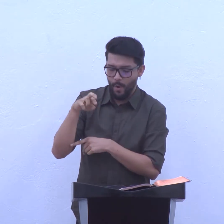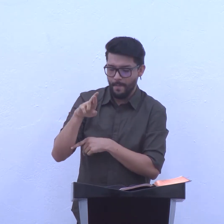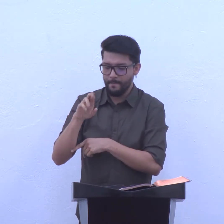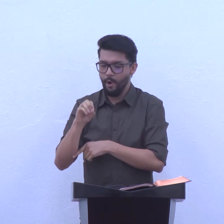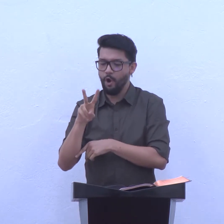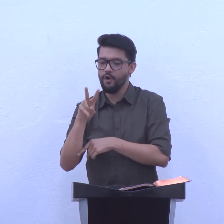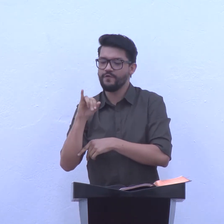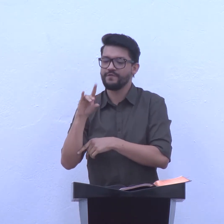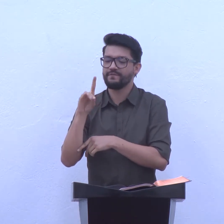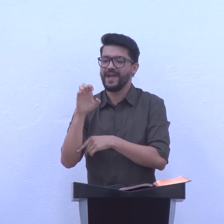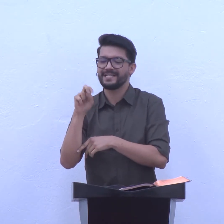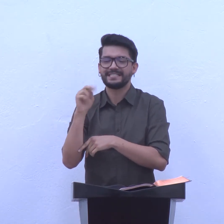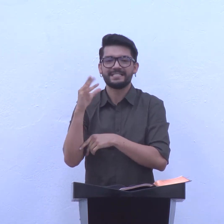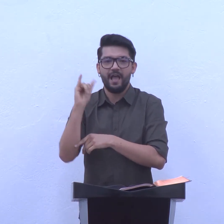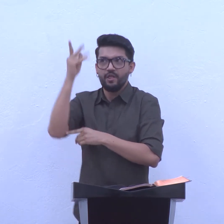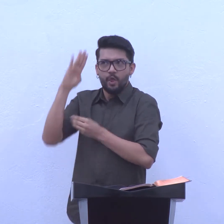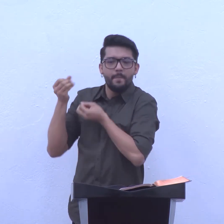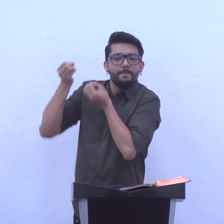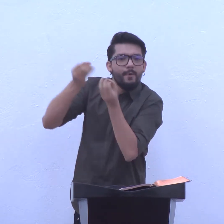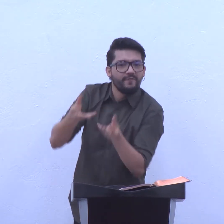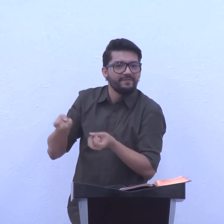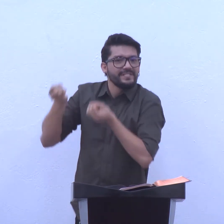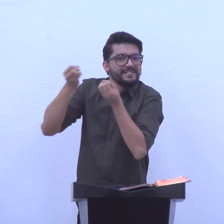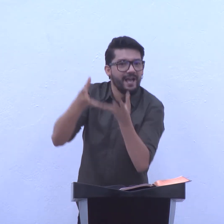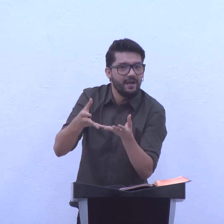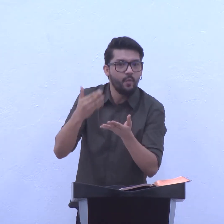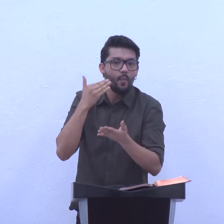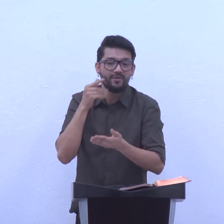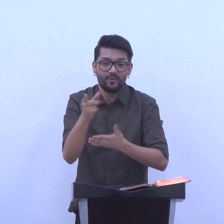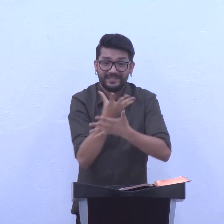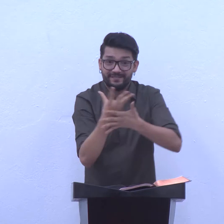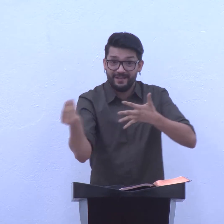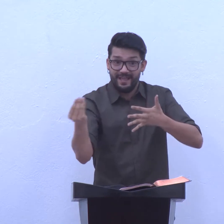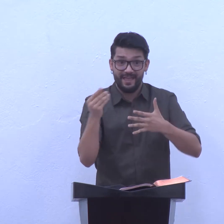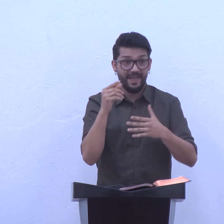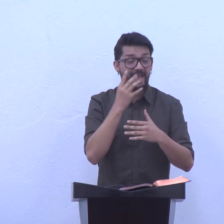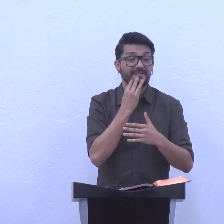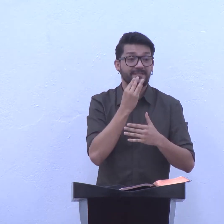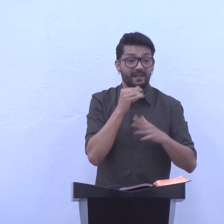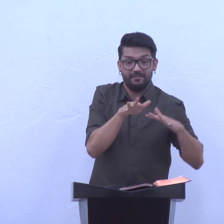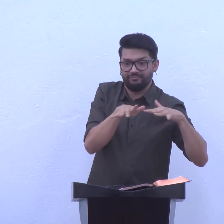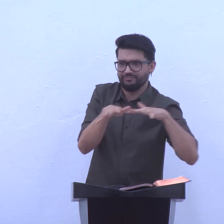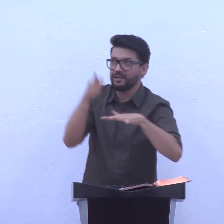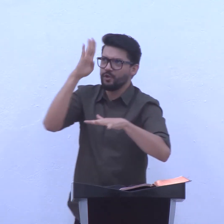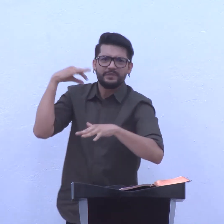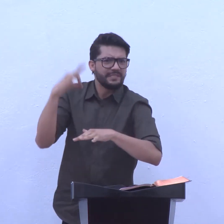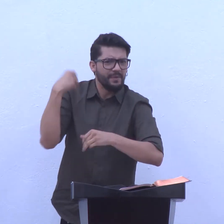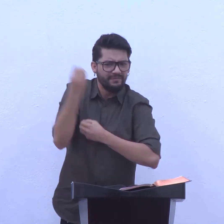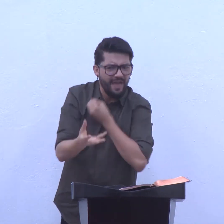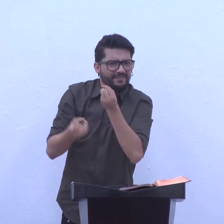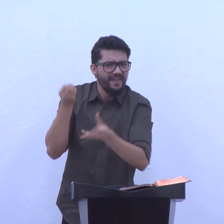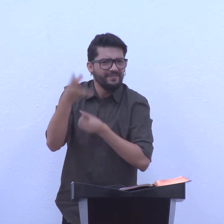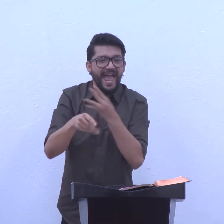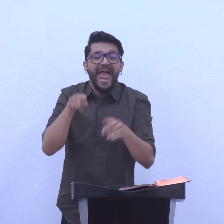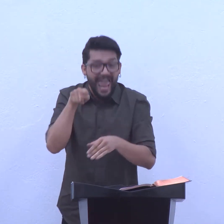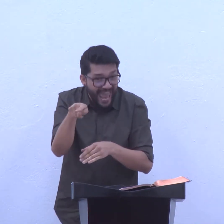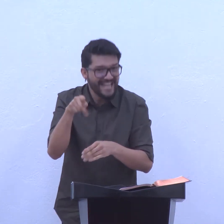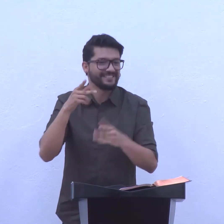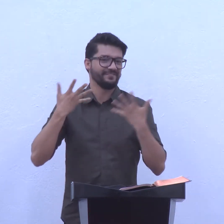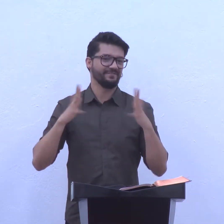importante. ¿Por qué? Porque ellos querían ser conscientes y recordar a Dios como la provisión de todo